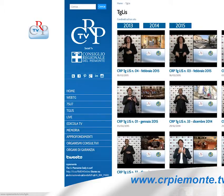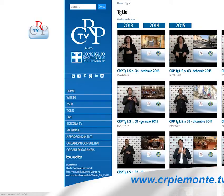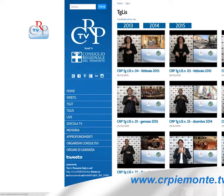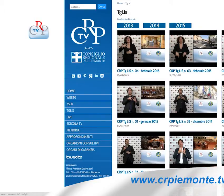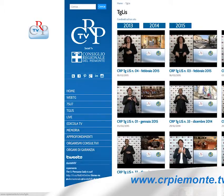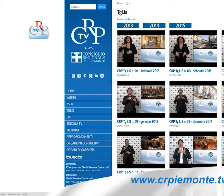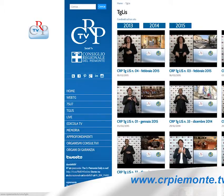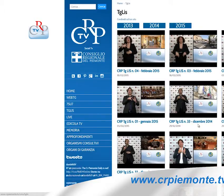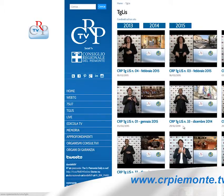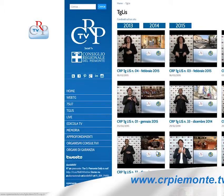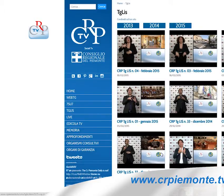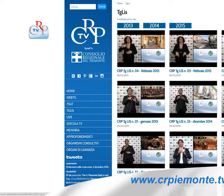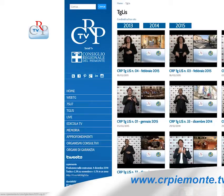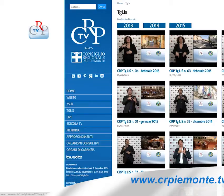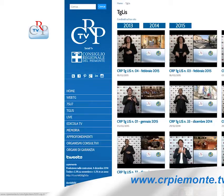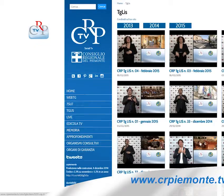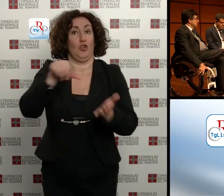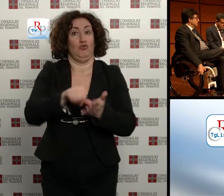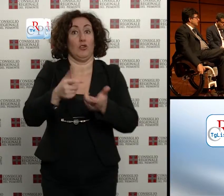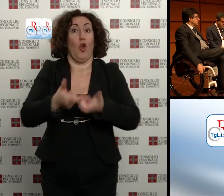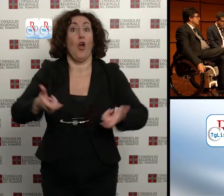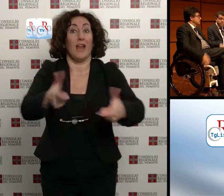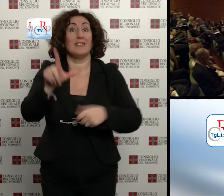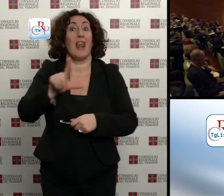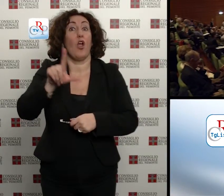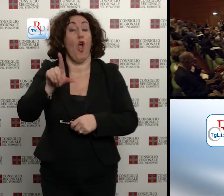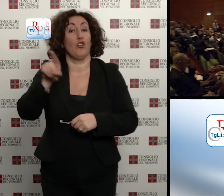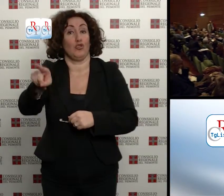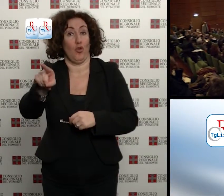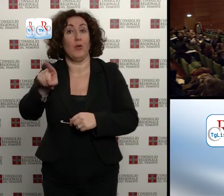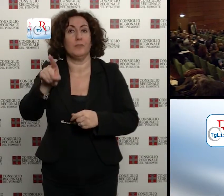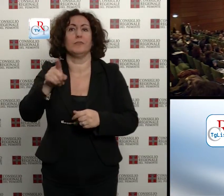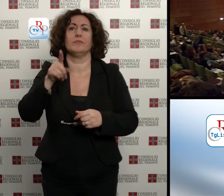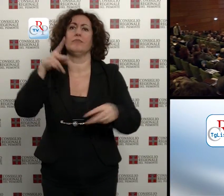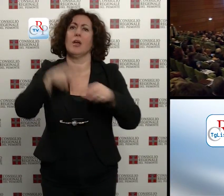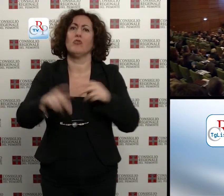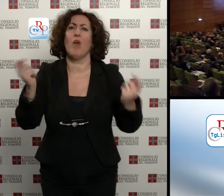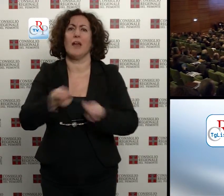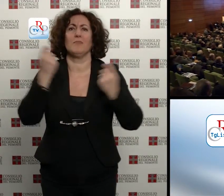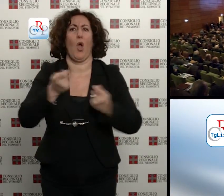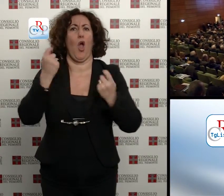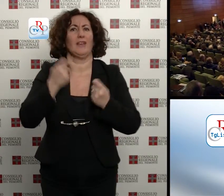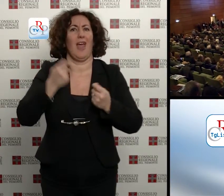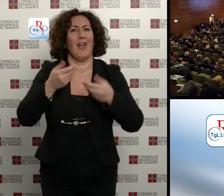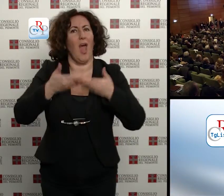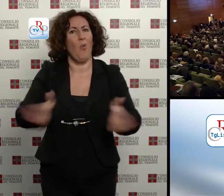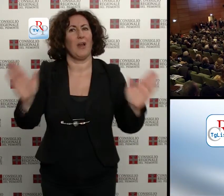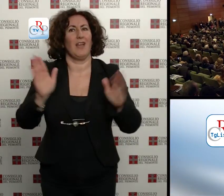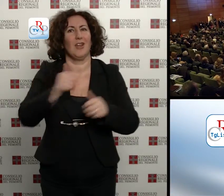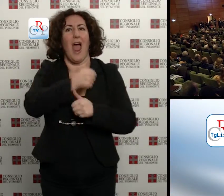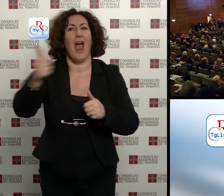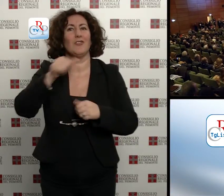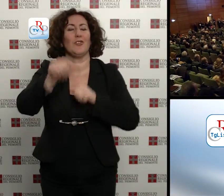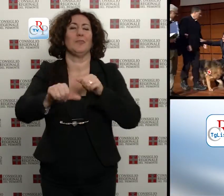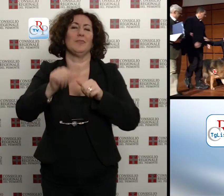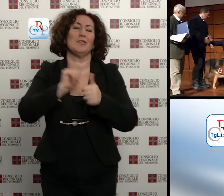Curata in collaborazione con l'ENS, internazionale Sordi del Piemonte, tutte le settimane viene trasmessa sulla social tv del Consiglio regionale l